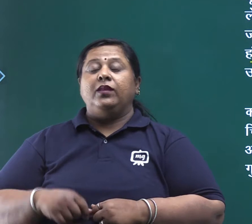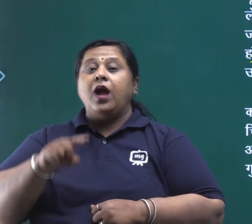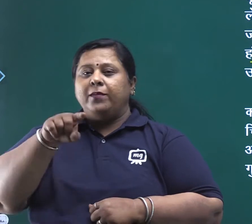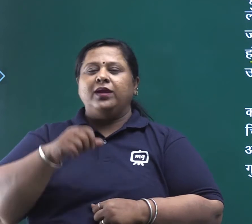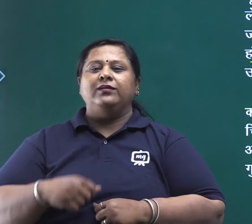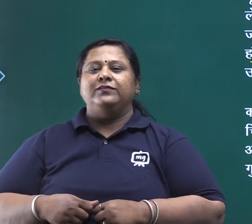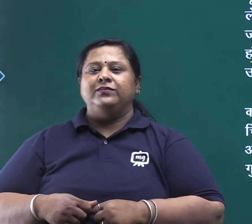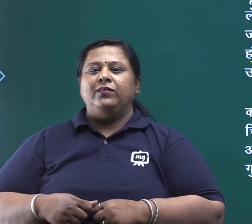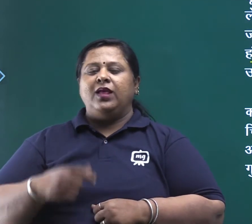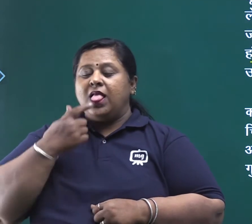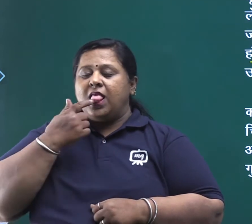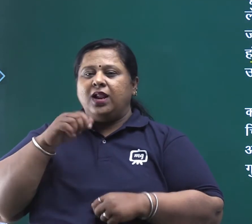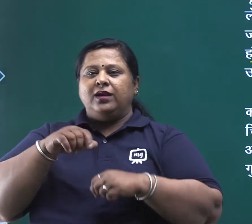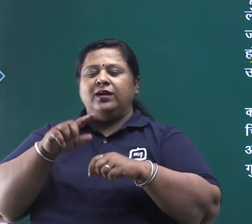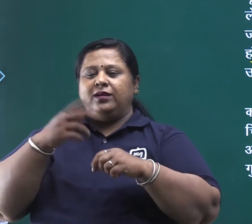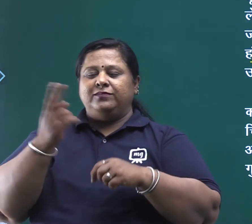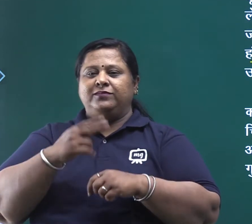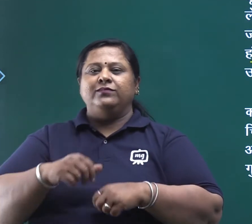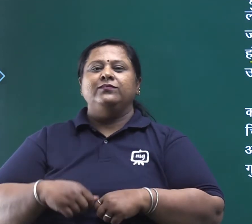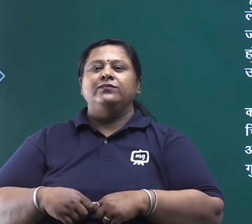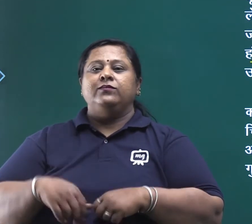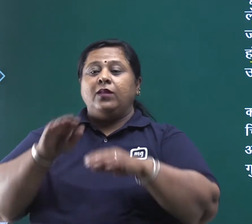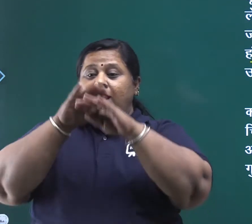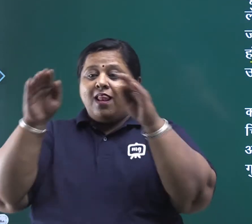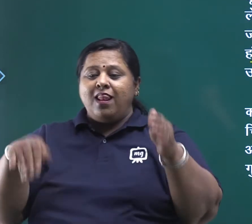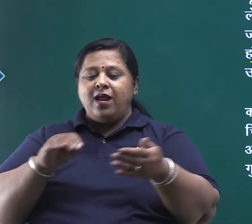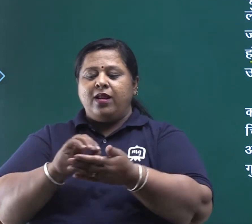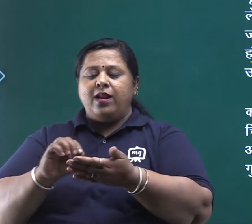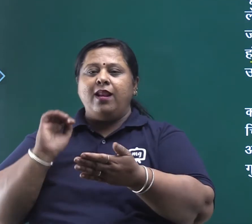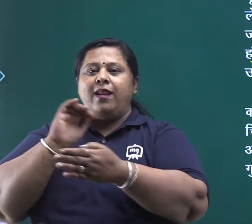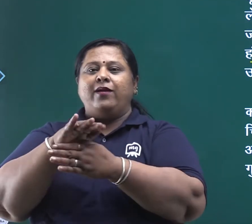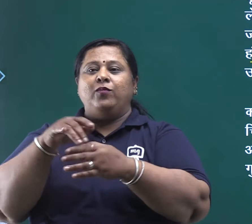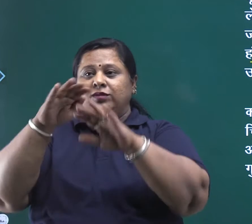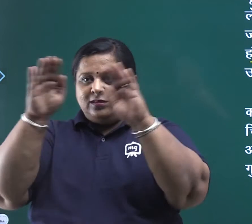एक लाल रंग का लेटर बॉक्स देख रहे हैं।